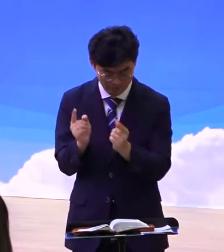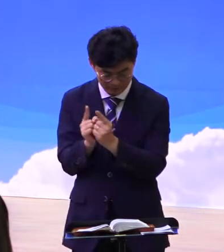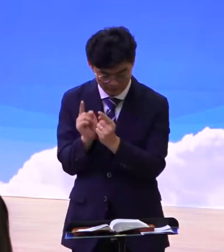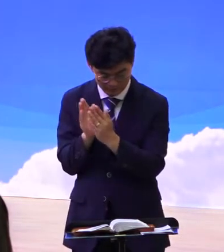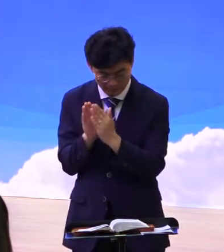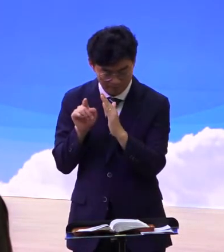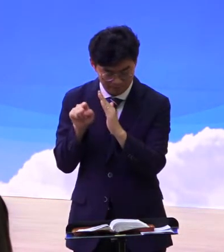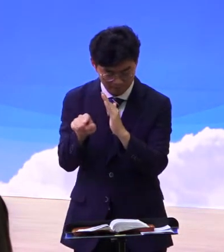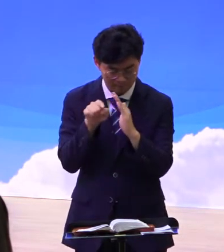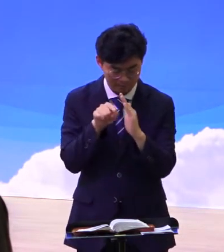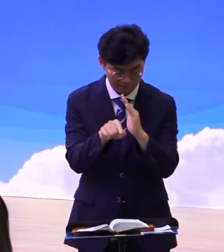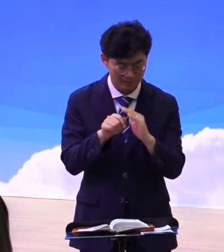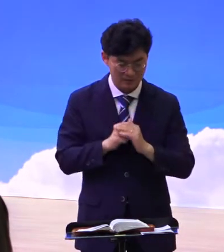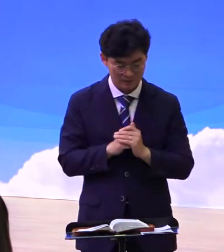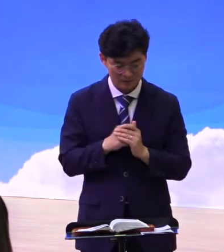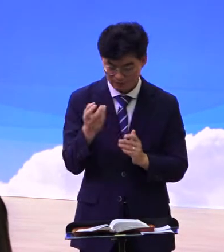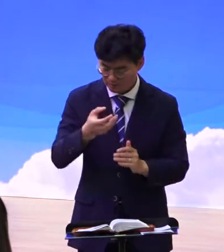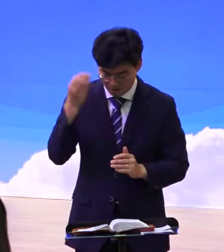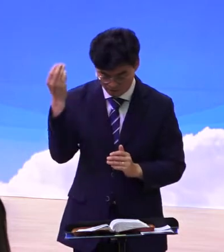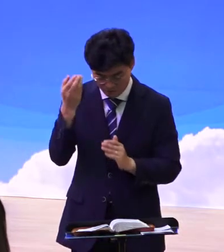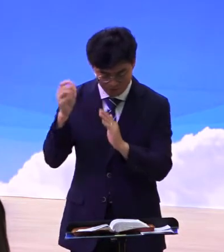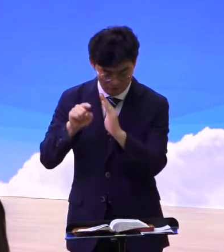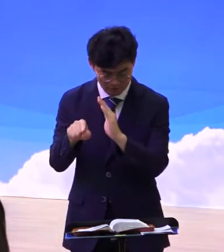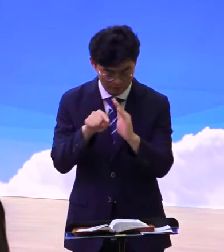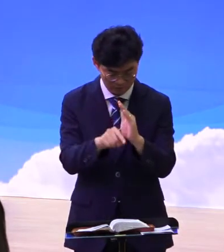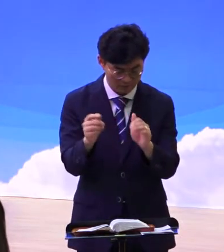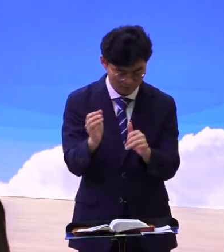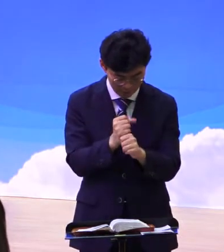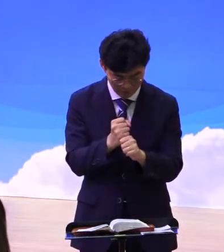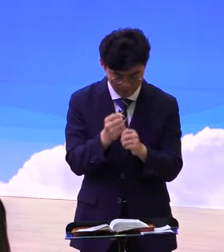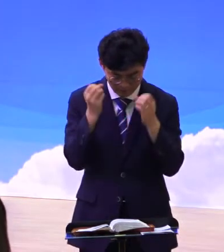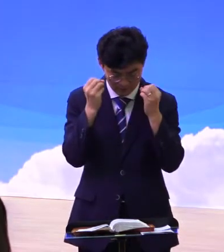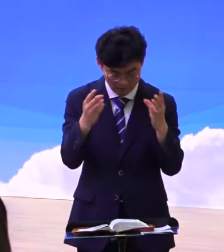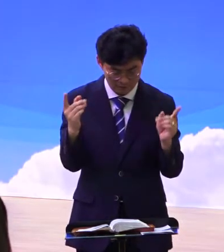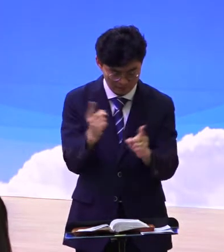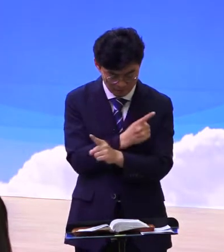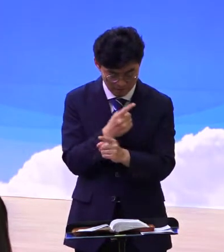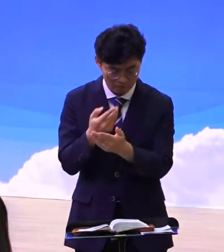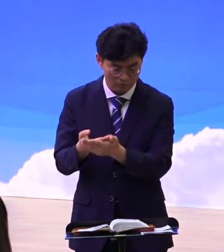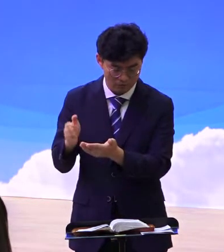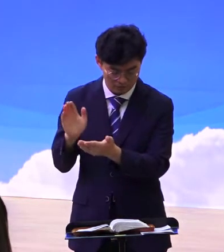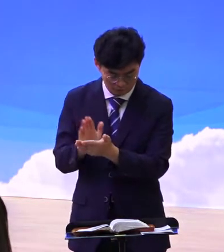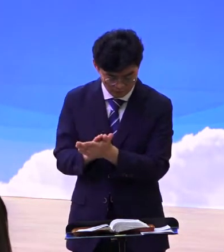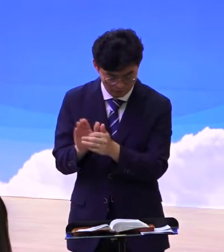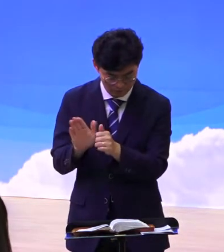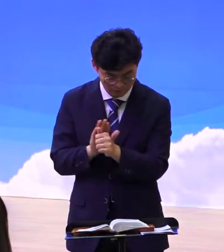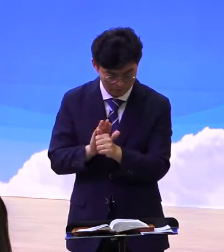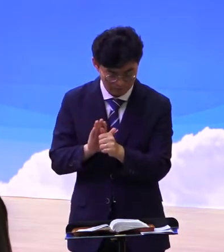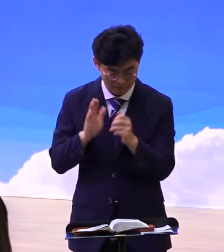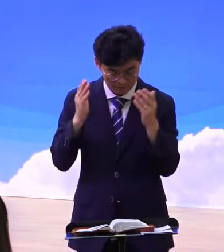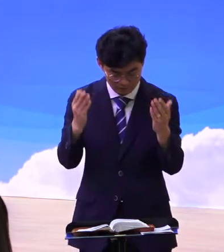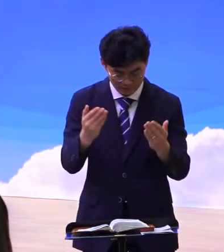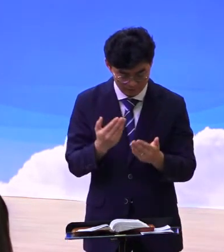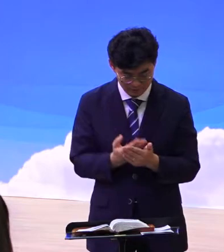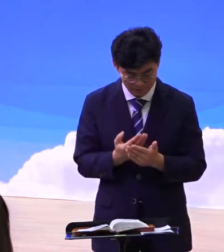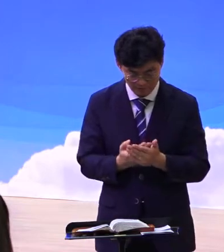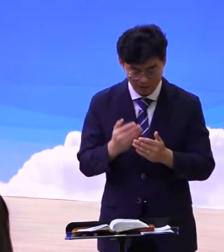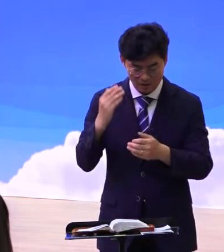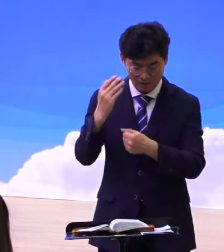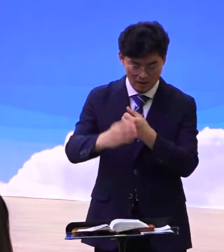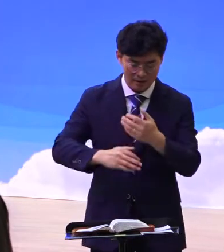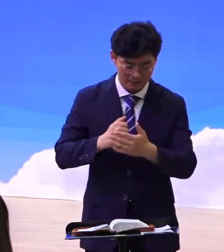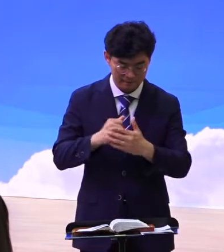성령으로 찾아가셔서 그들을 새롭게 하여 주시고 고쳐주시고 싸매어 주시고 하나님